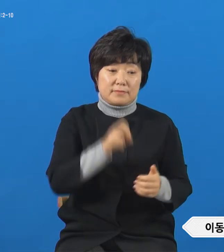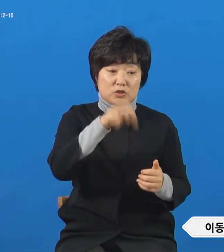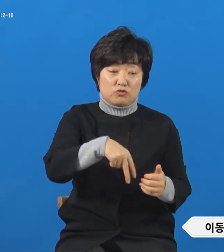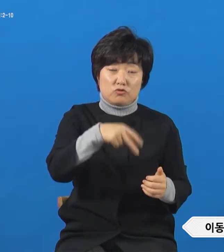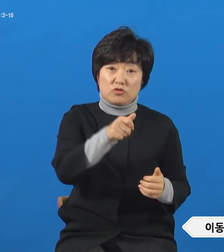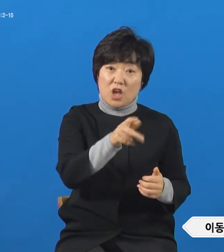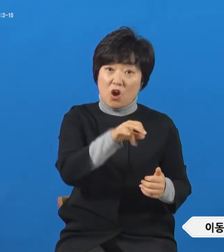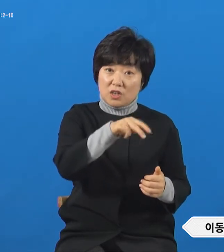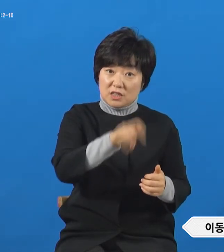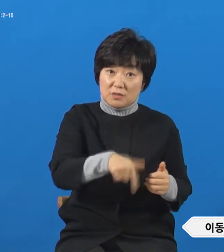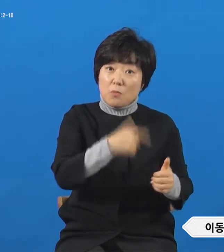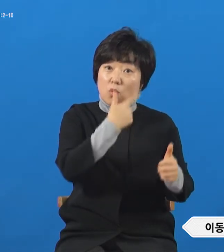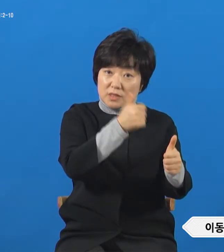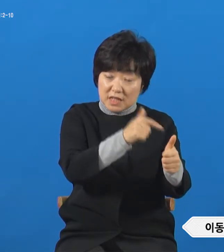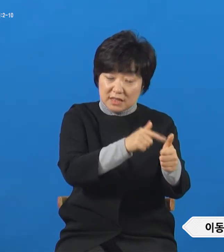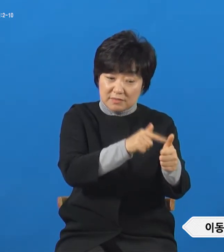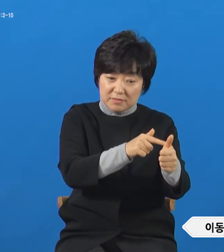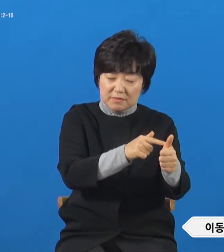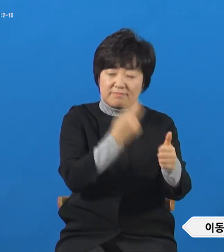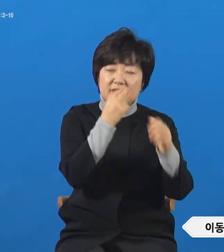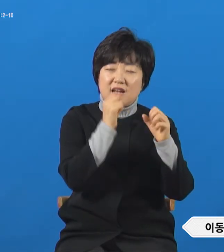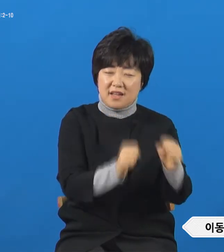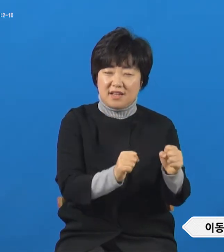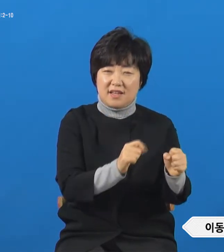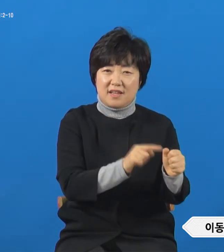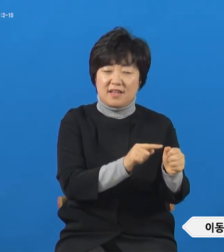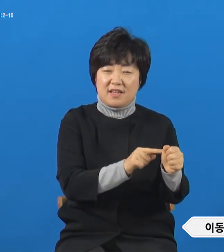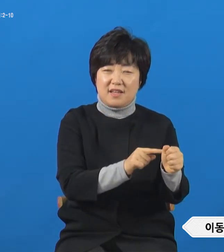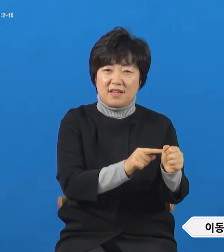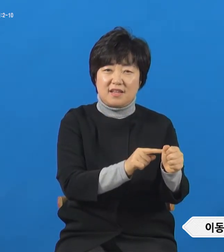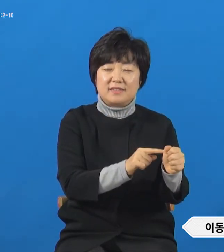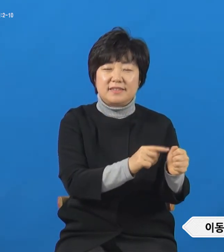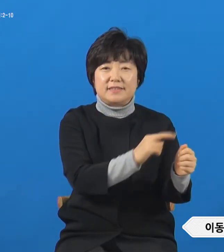그리고 유영식 목사님은 살아서 팀을 데리고 돌아왔고.